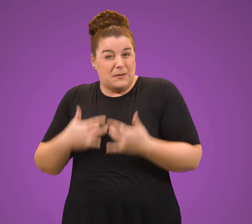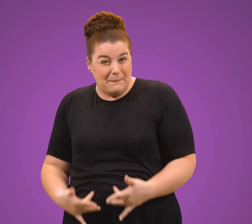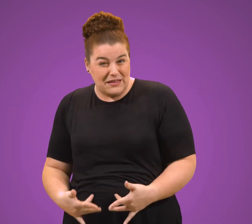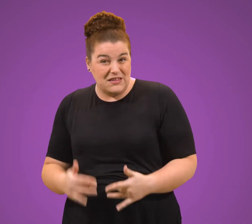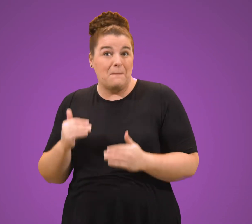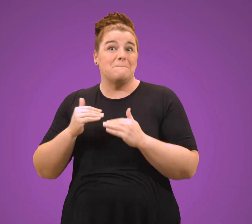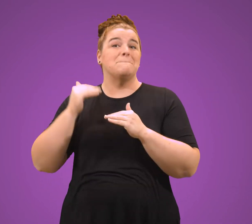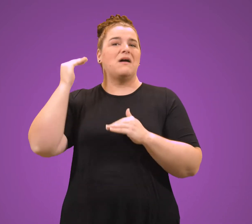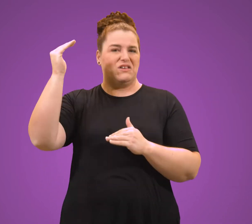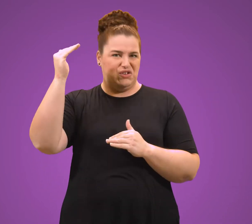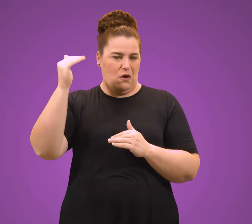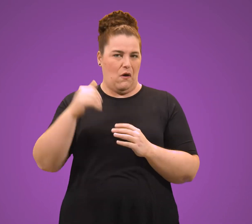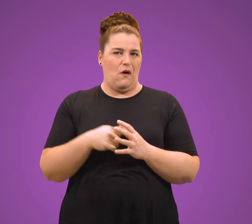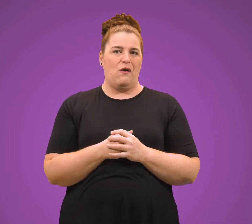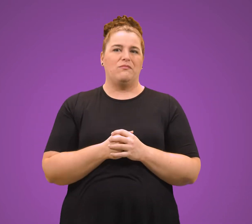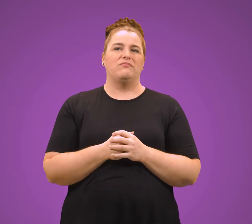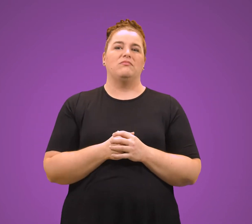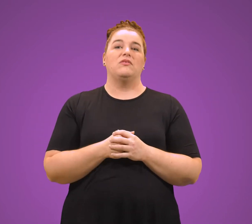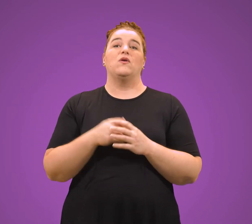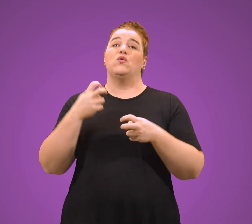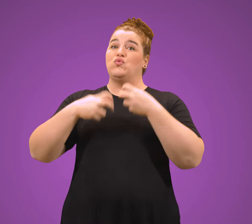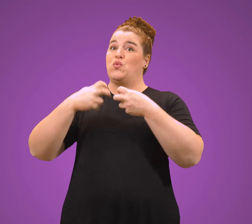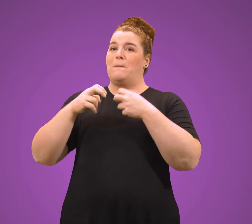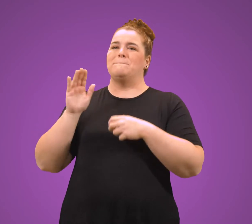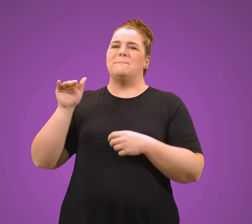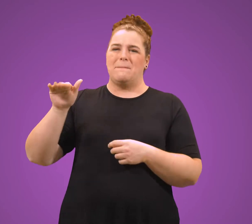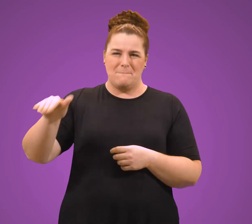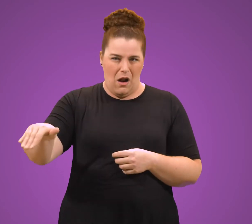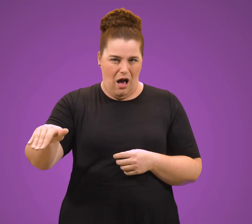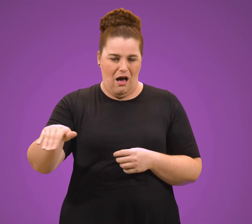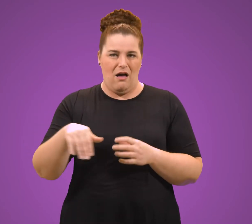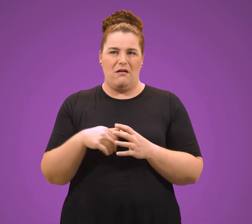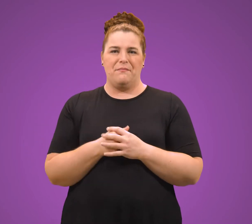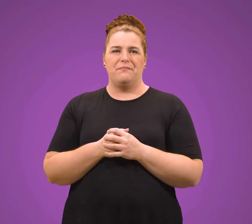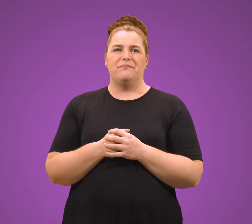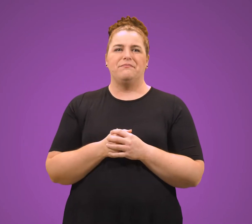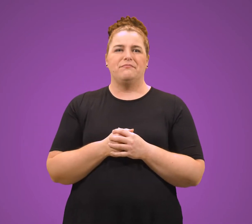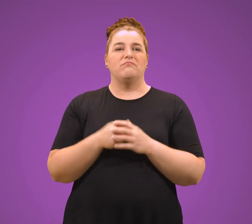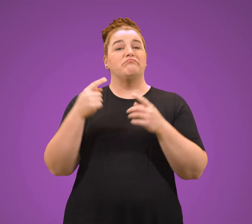exemple le trouble dépressif majeur et le trouble bipolaire en sont des exemples.